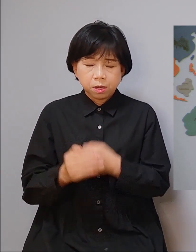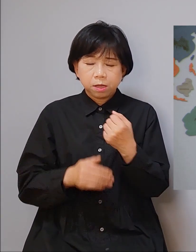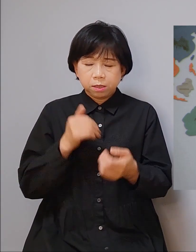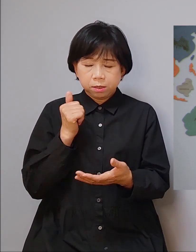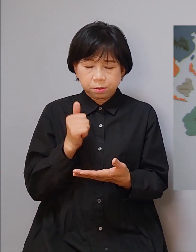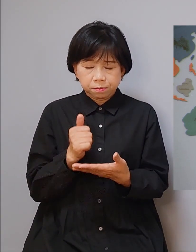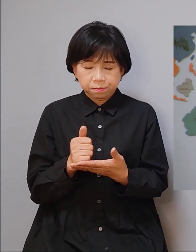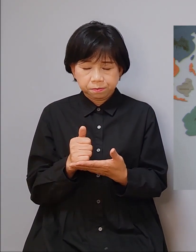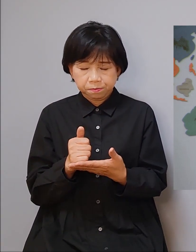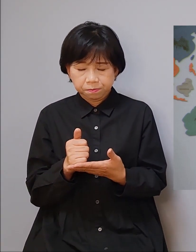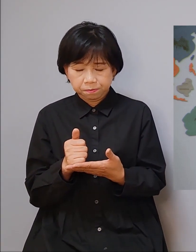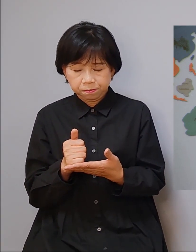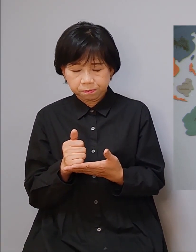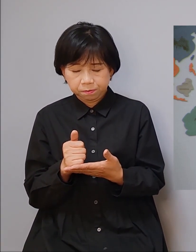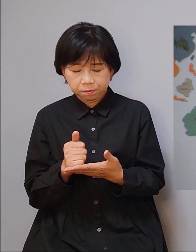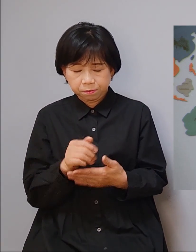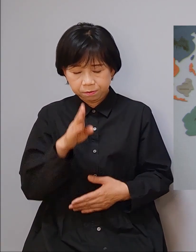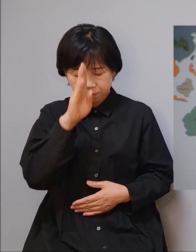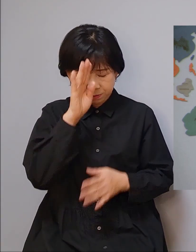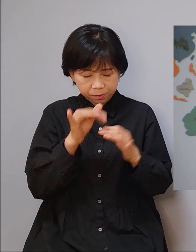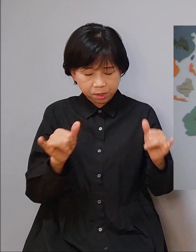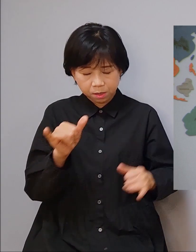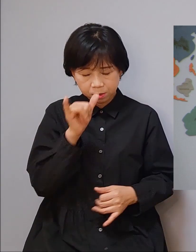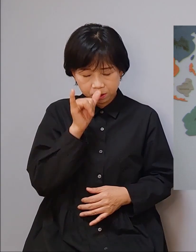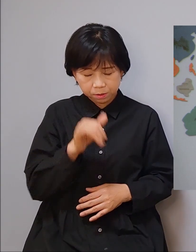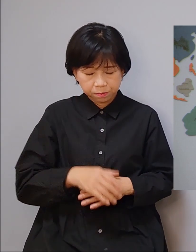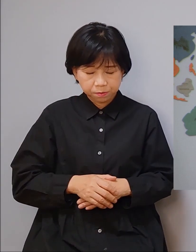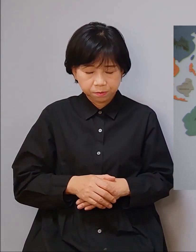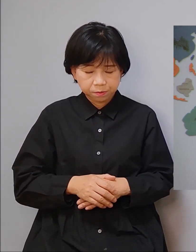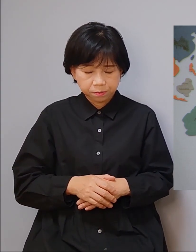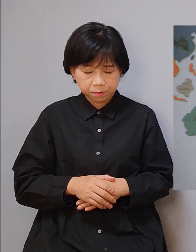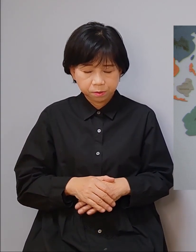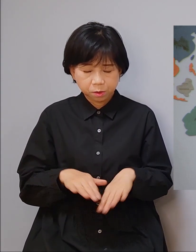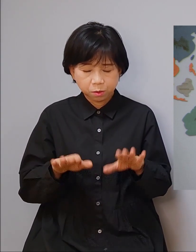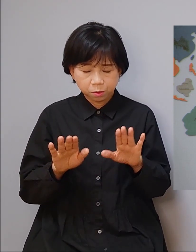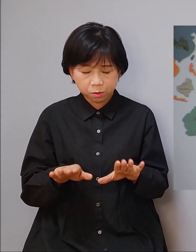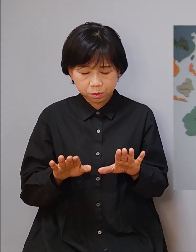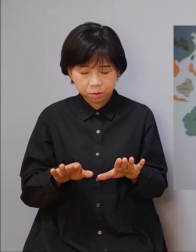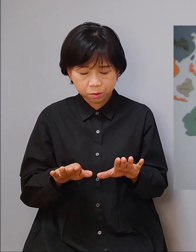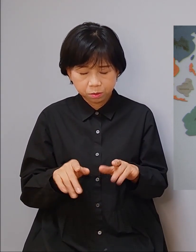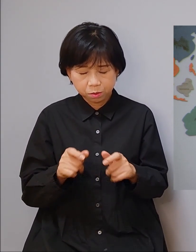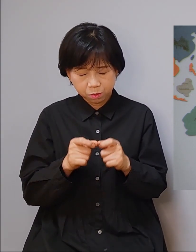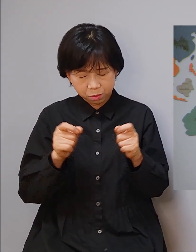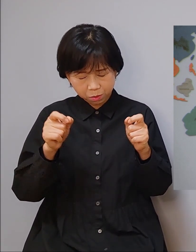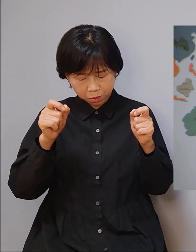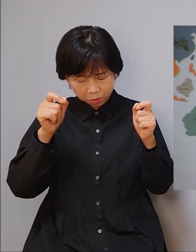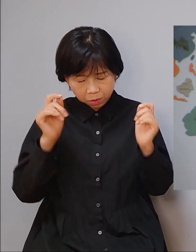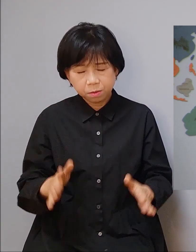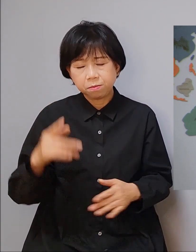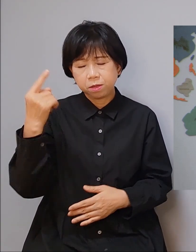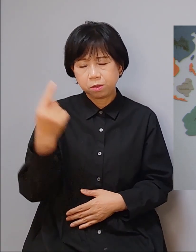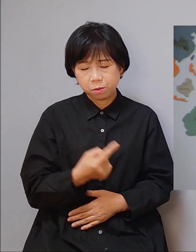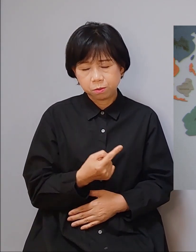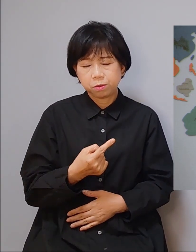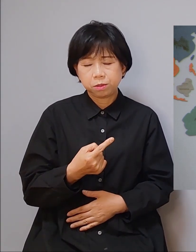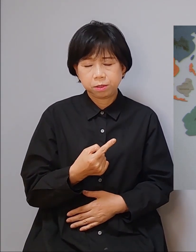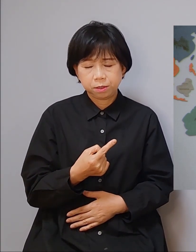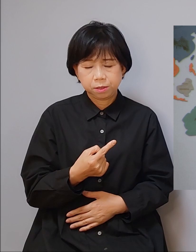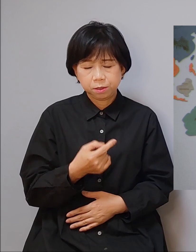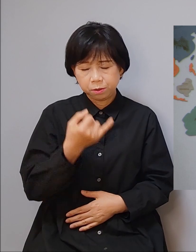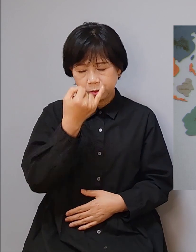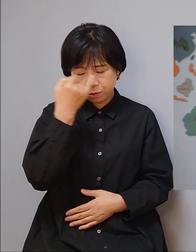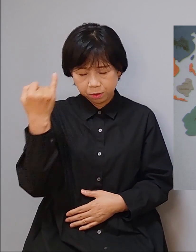하나님, 편찮으신 분들이 계십니다. 또 오늘도 오래간만에 우리 교회 출석을 하신